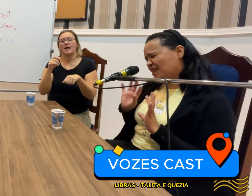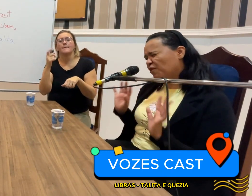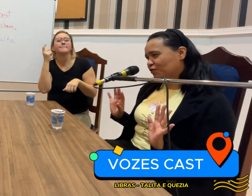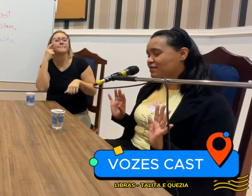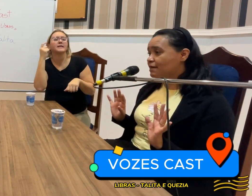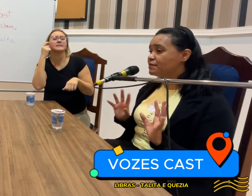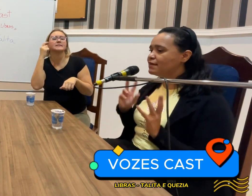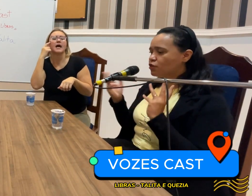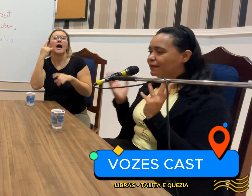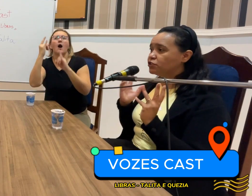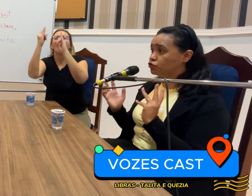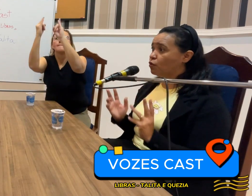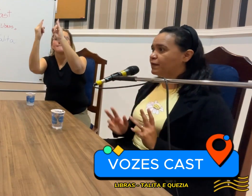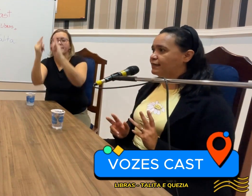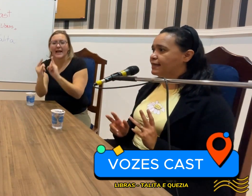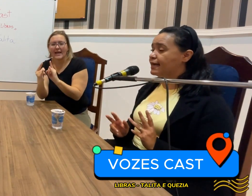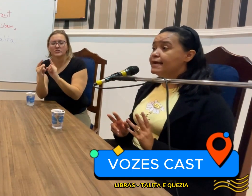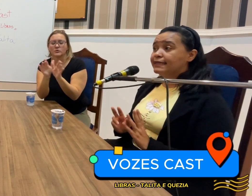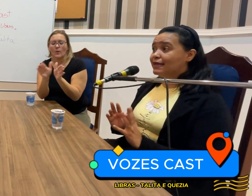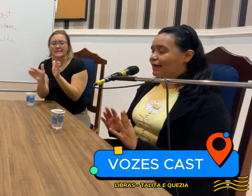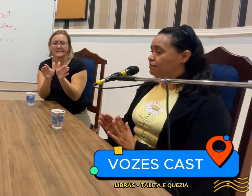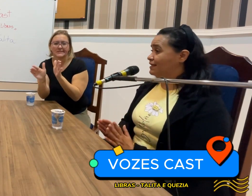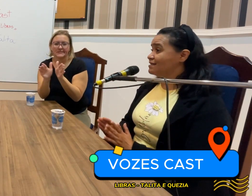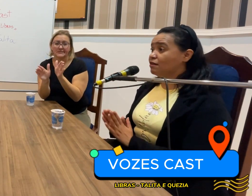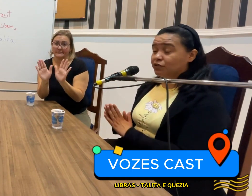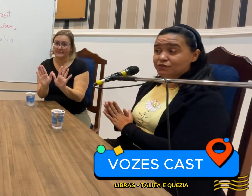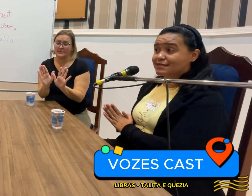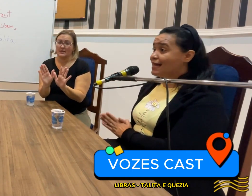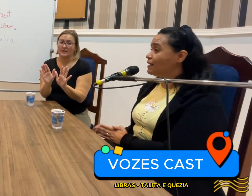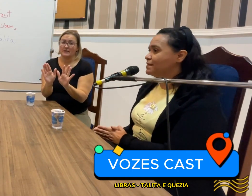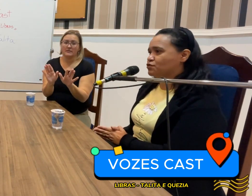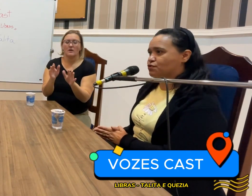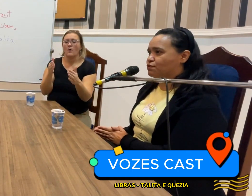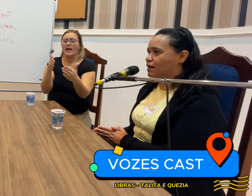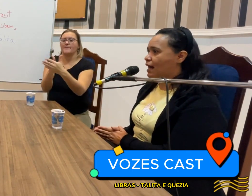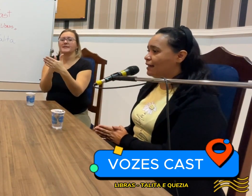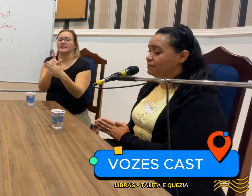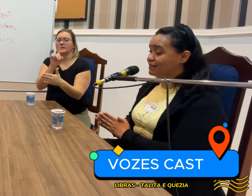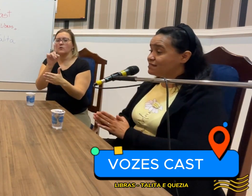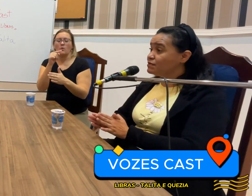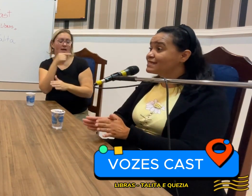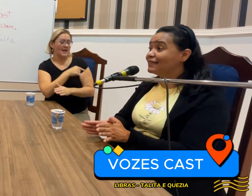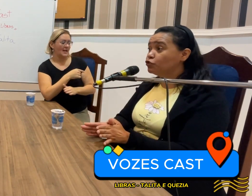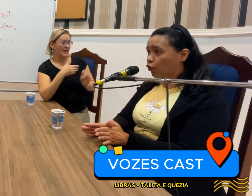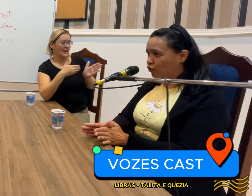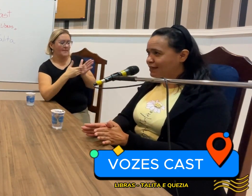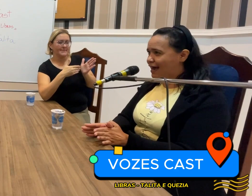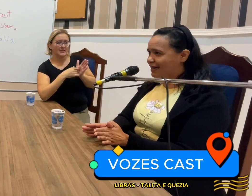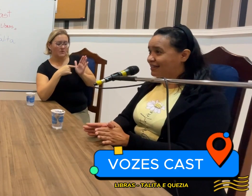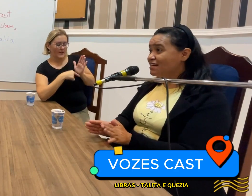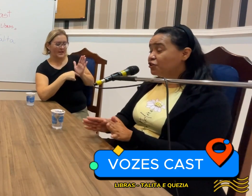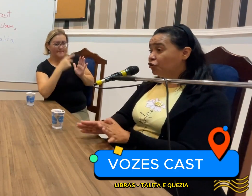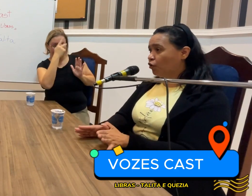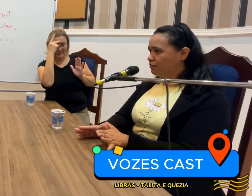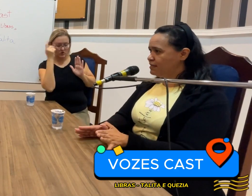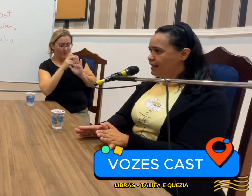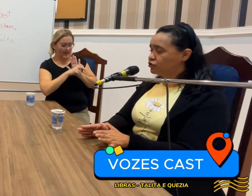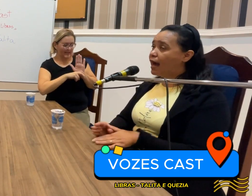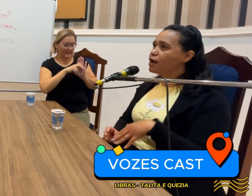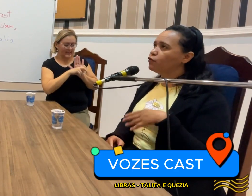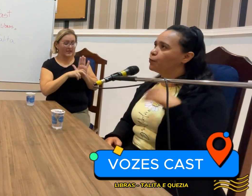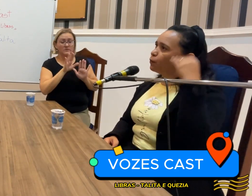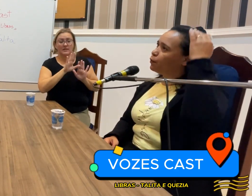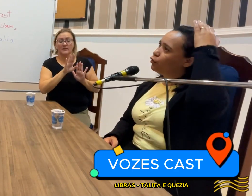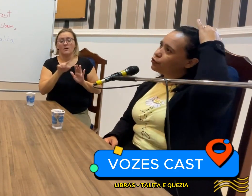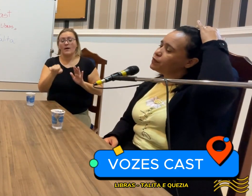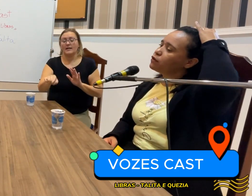Né? Um exemplo muito simples, mas só para a gente compreender. A limitação não está na pessoa, a limitação está no lugar, no ambiente.